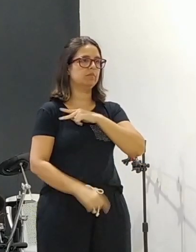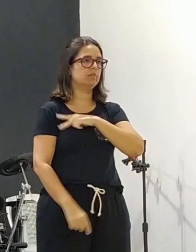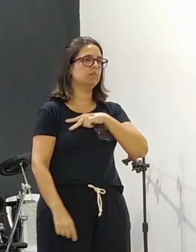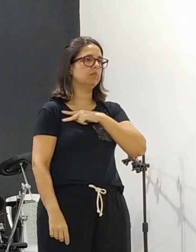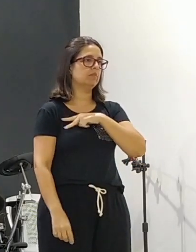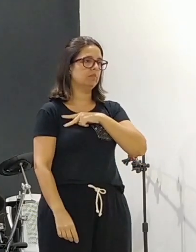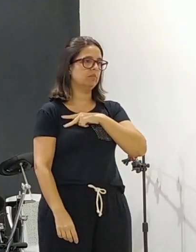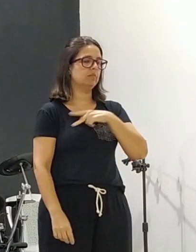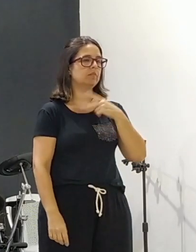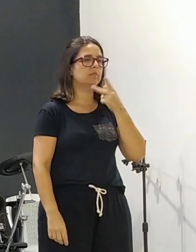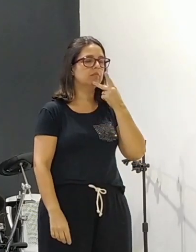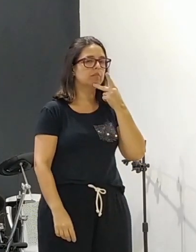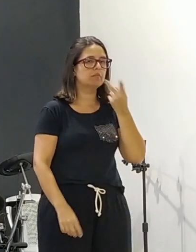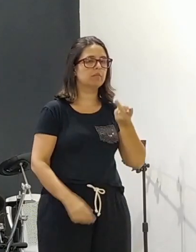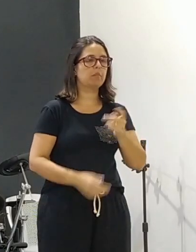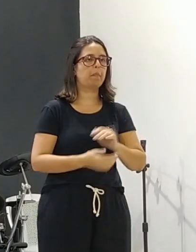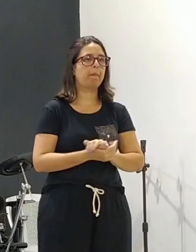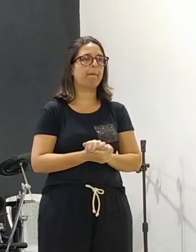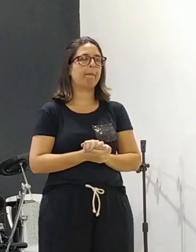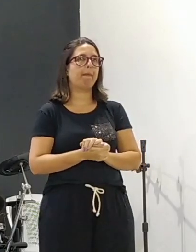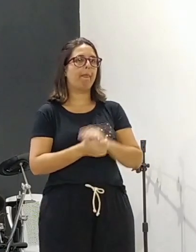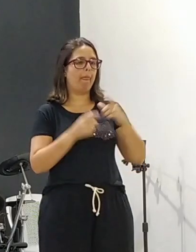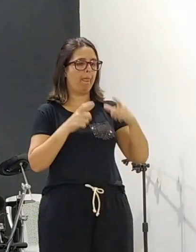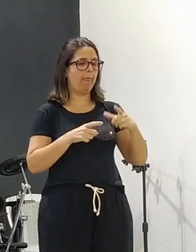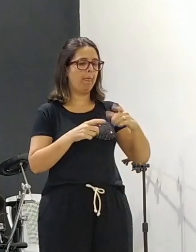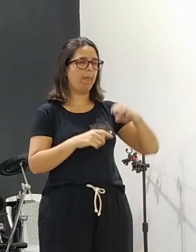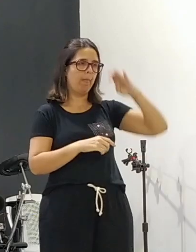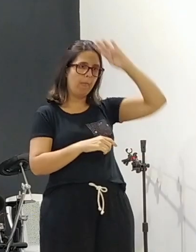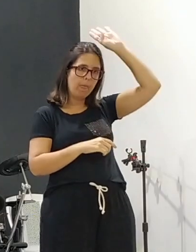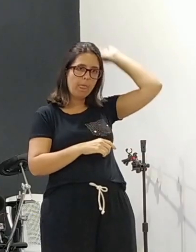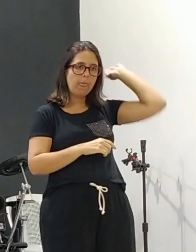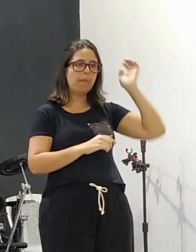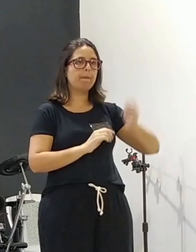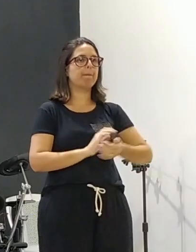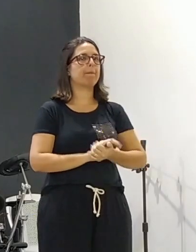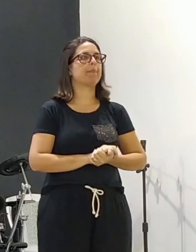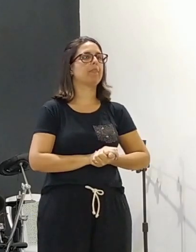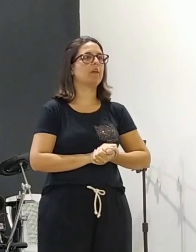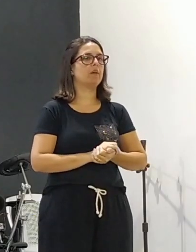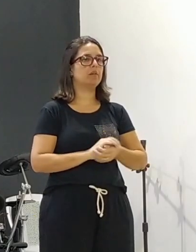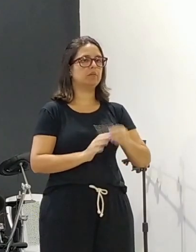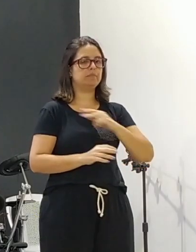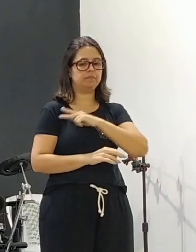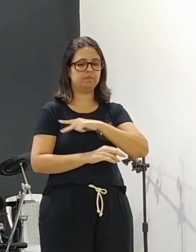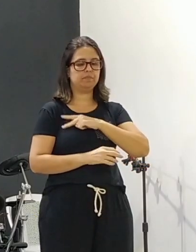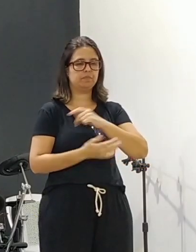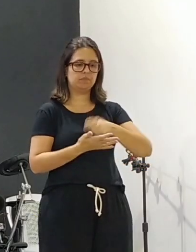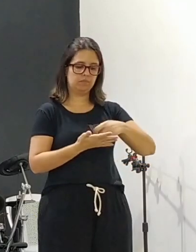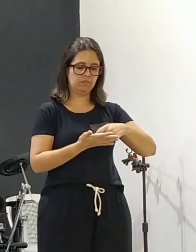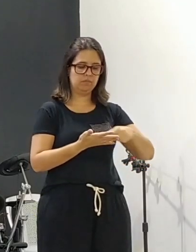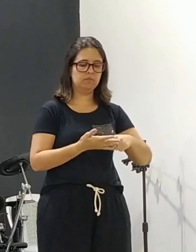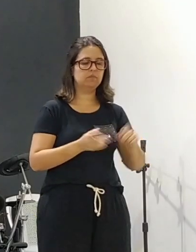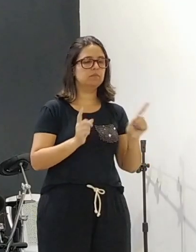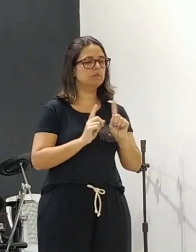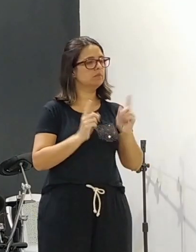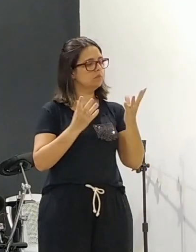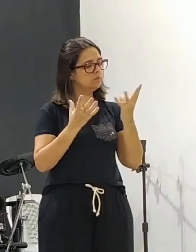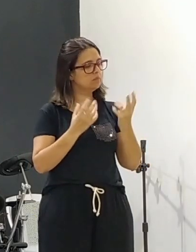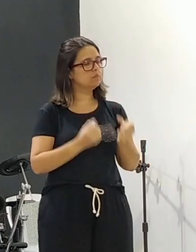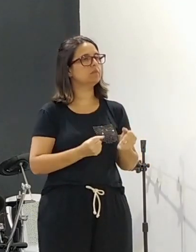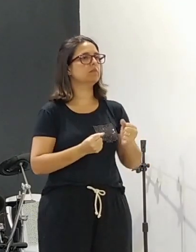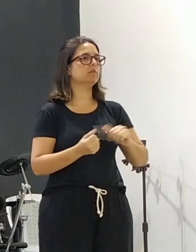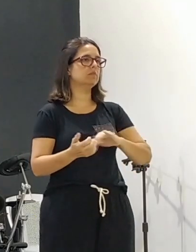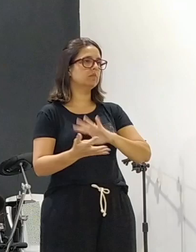os irmãos que estavam em Roma, Paulo escrevendo para eles, ele vai dizer: não vos conformeis com